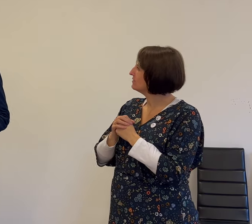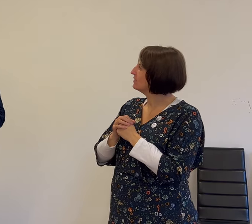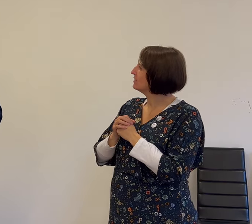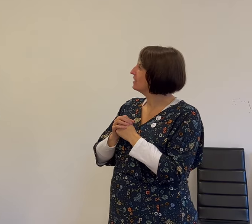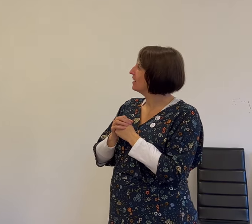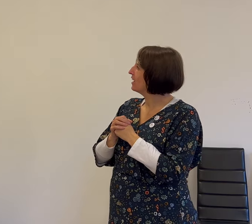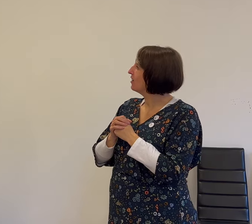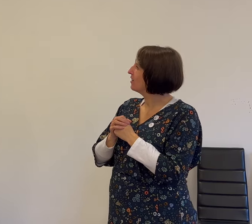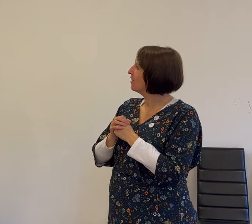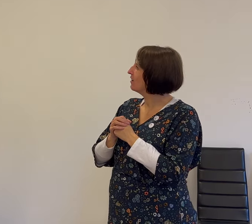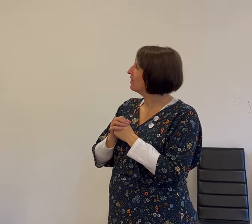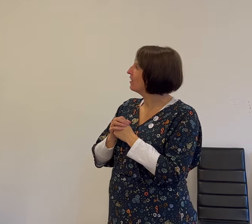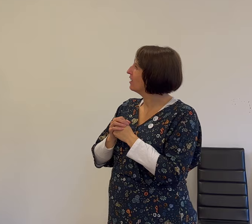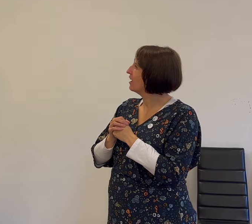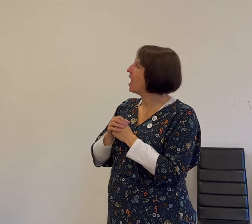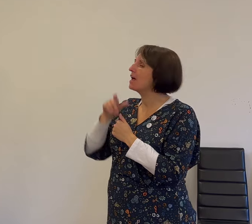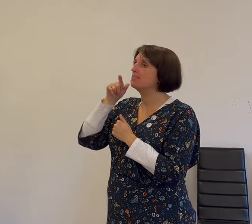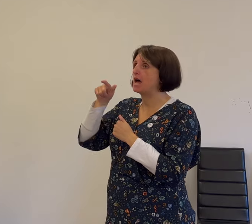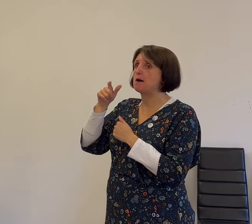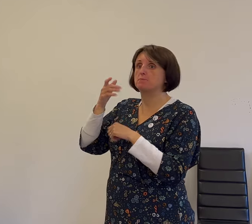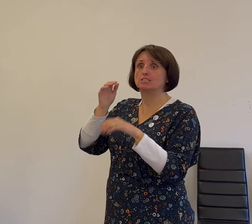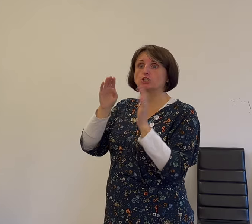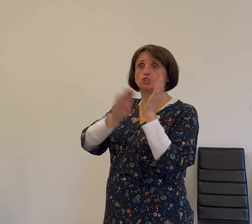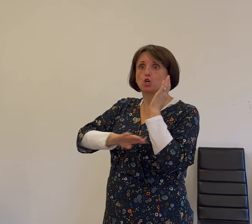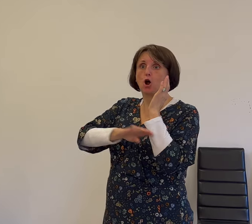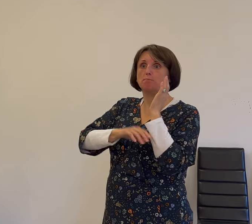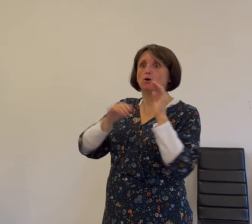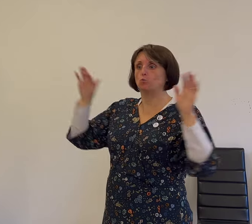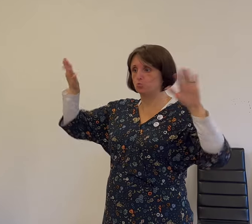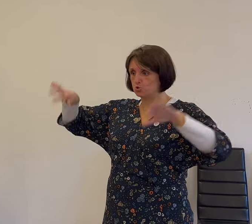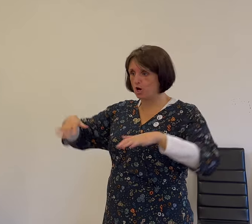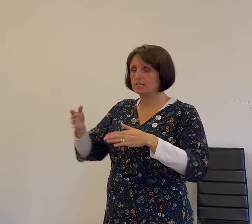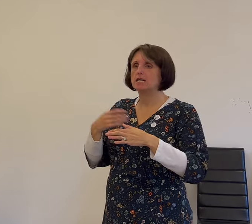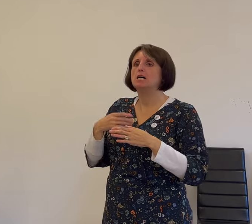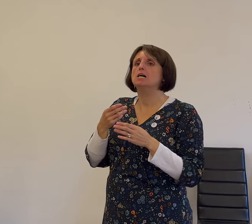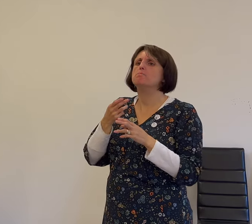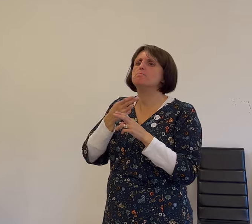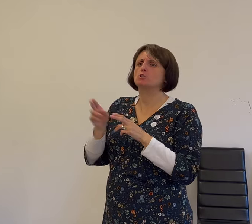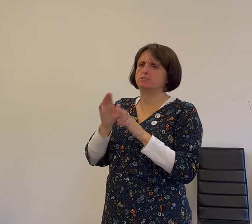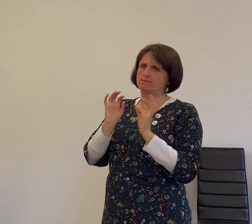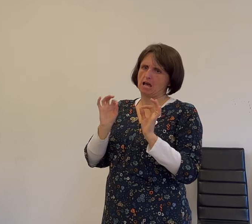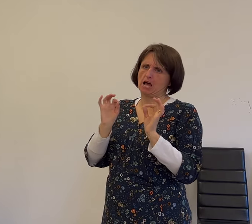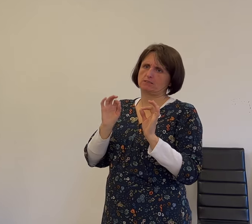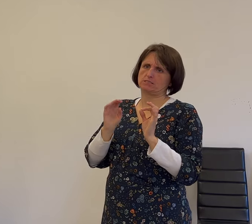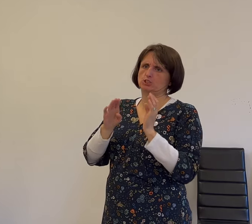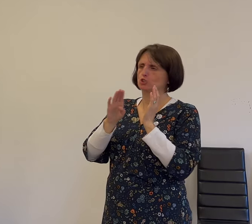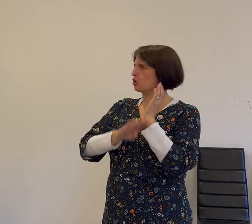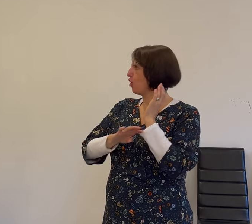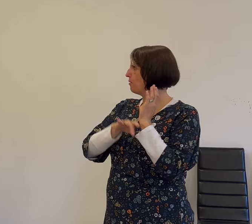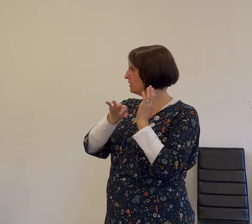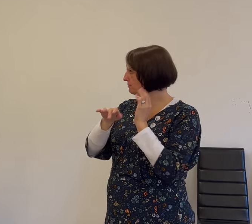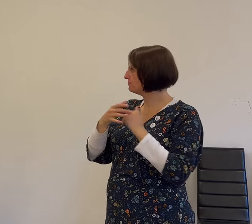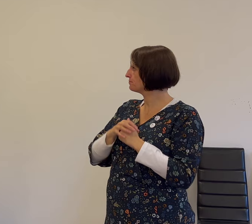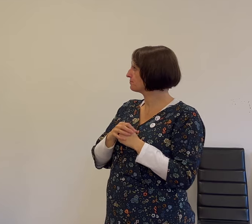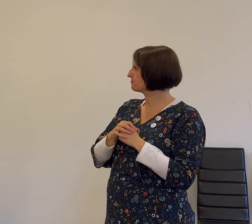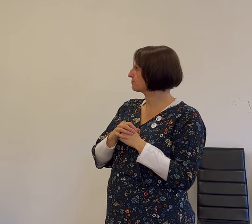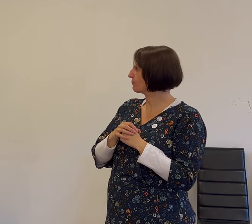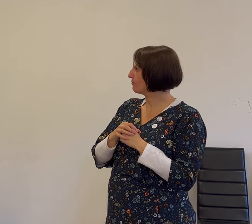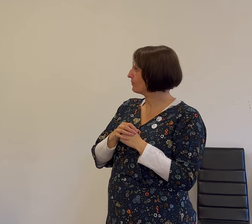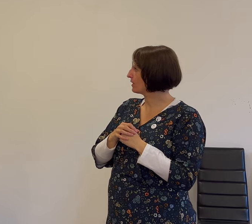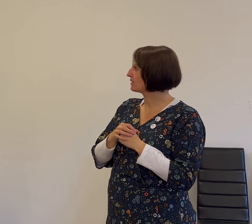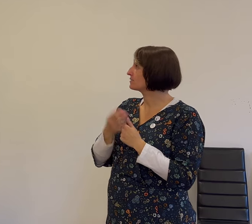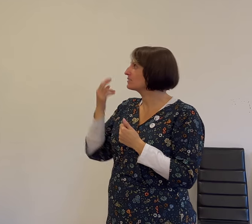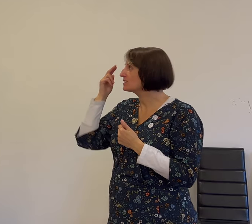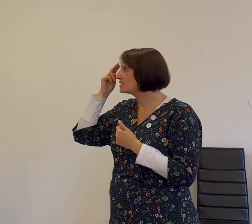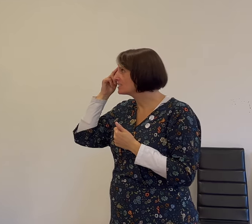je to u posvátného stromu a v tom údolí jsou aleje stromů, fíkovníků. Člověk si řekne, aha,